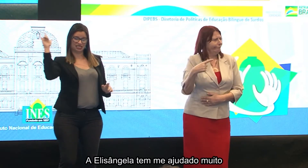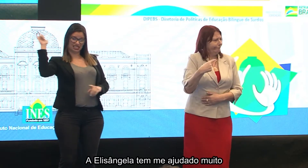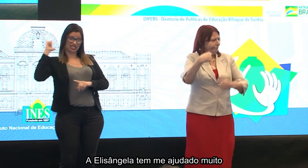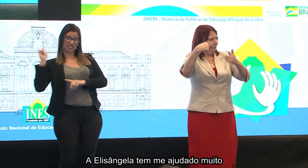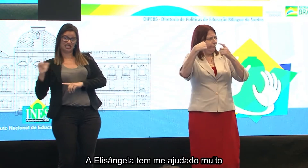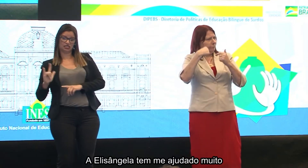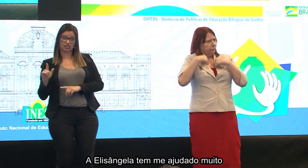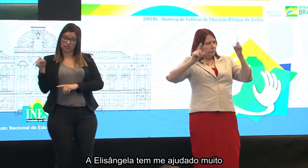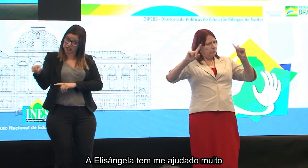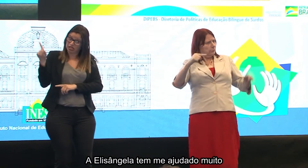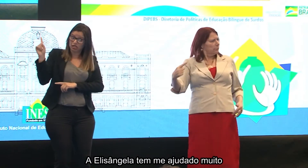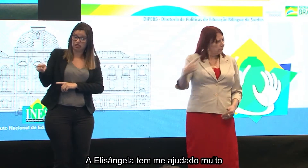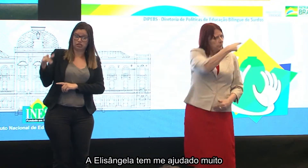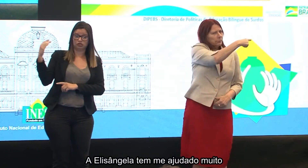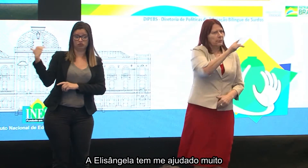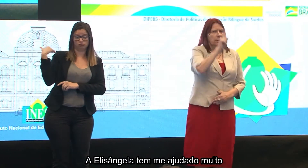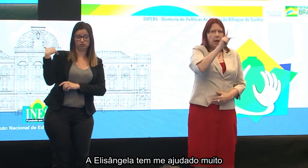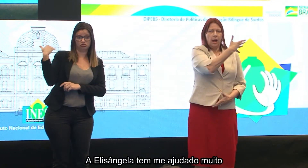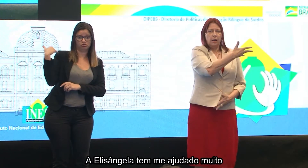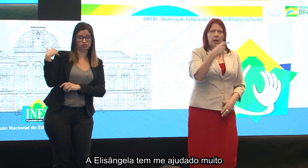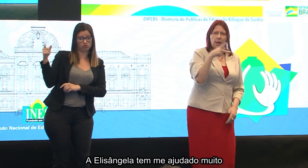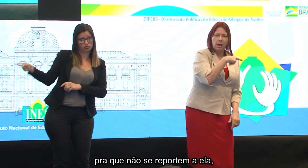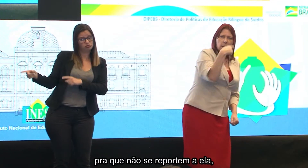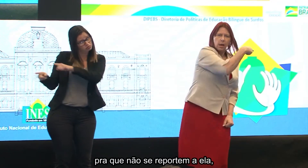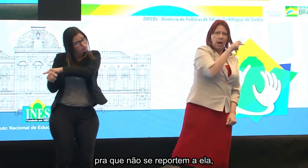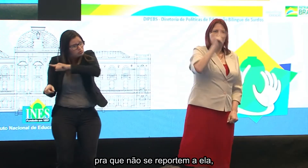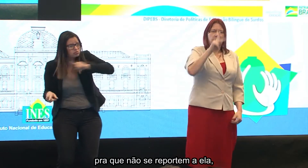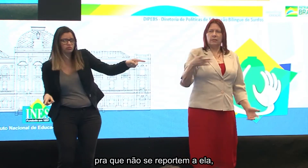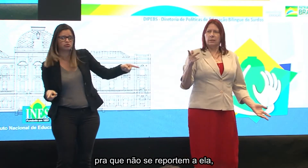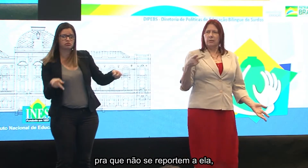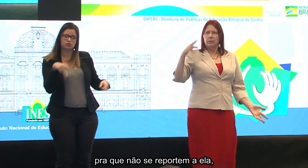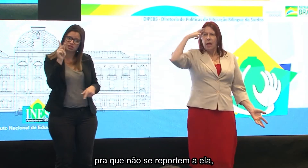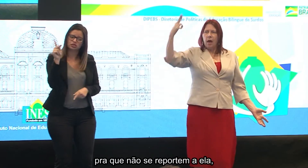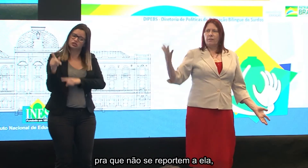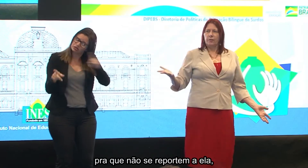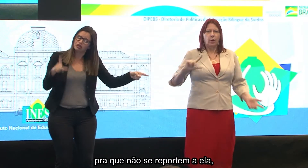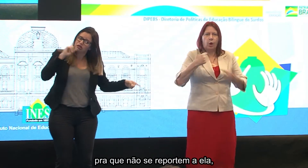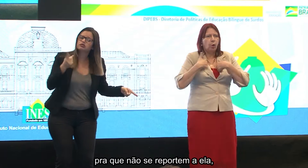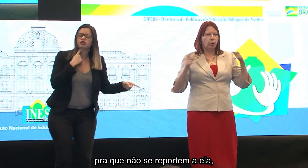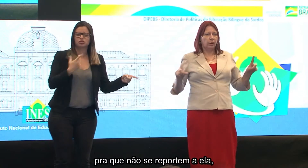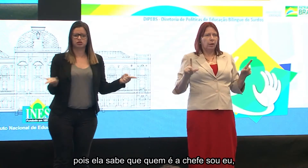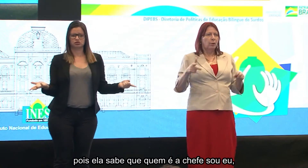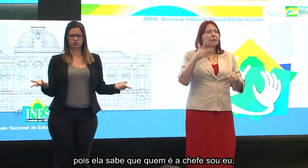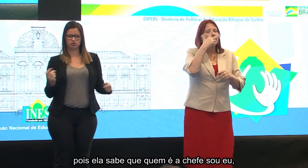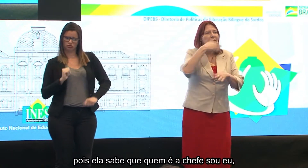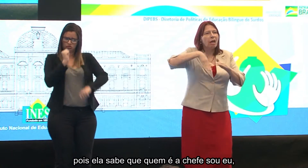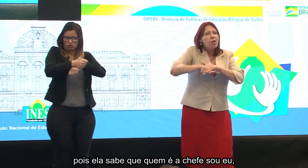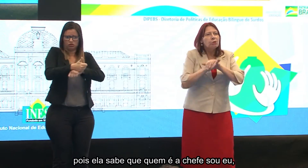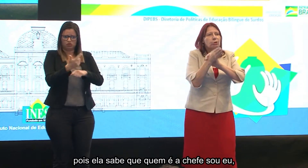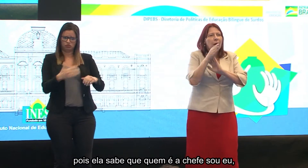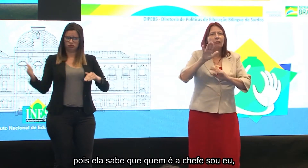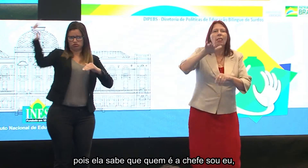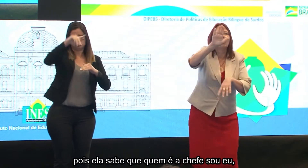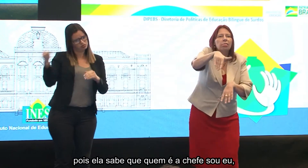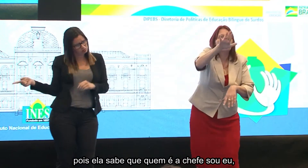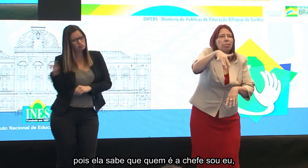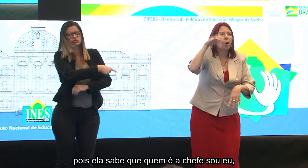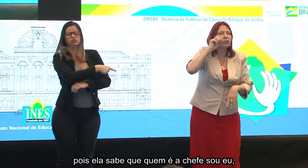A Elisângela também tem me ajudado muito para que não se reportem a ela, pois ela sabe que quem é a